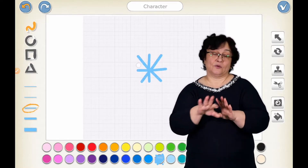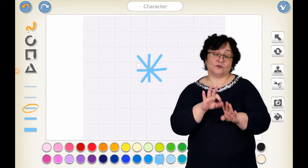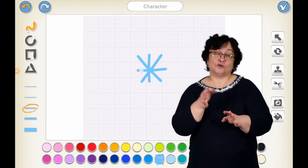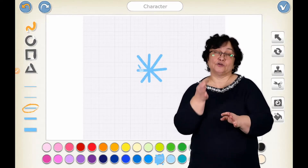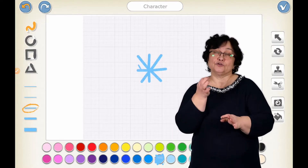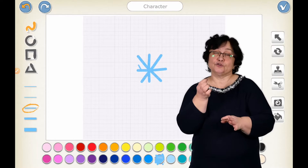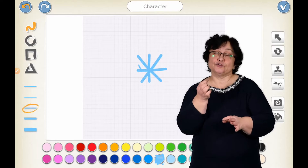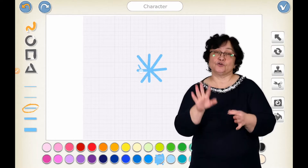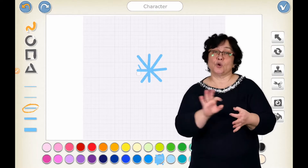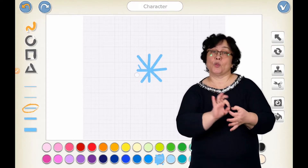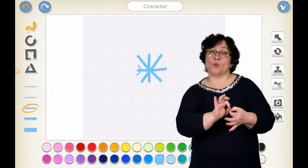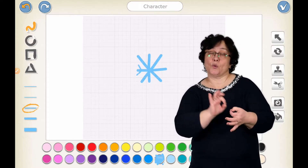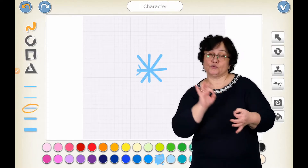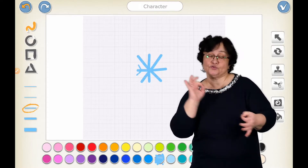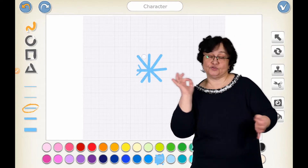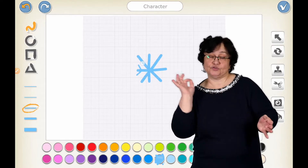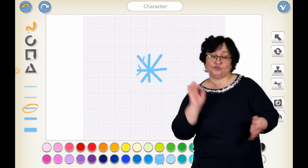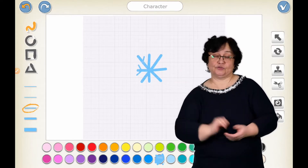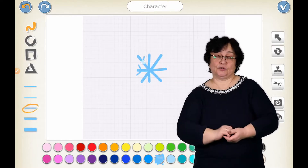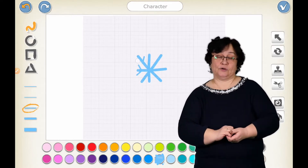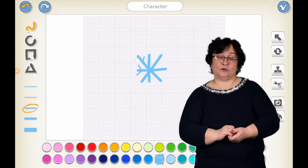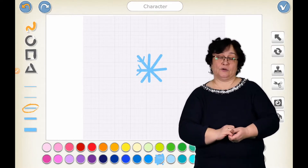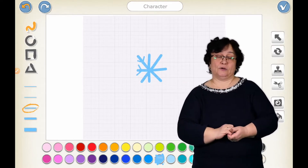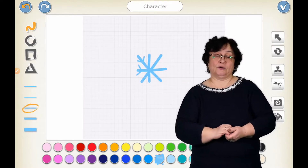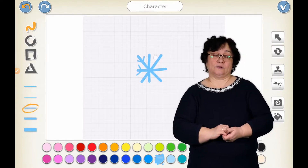Беремо трішки тонші,